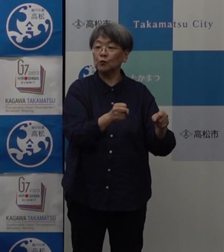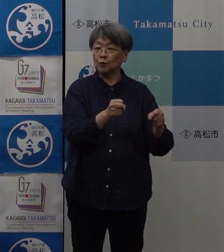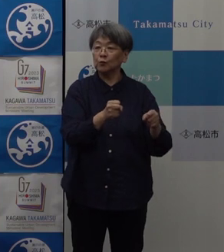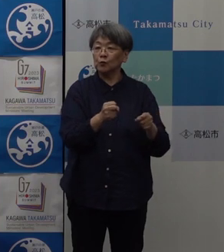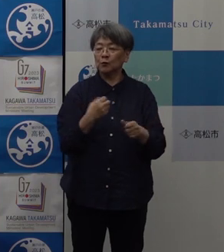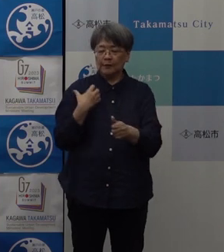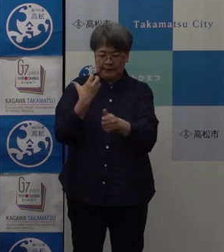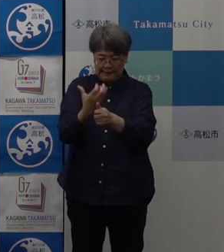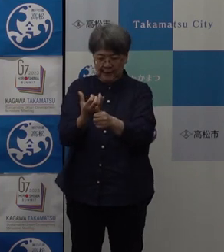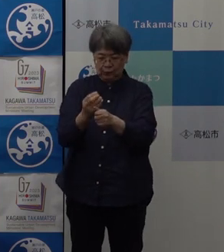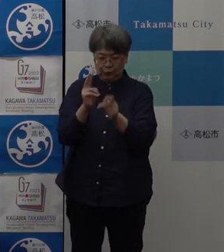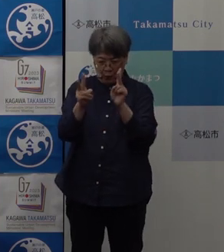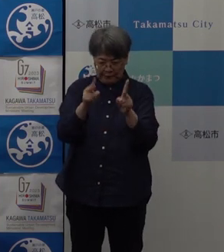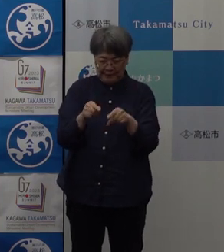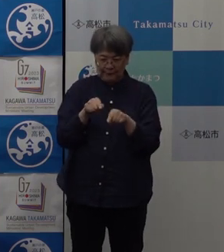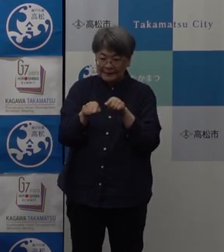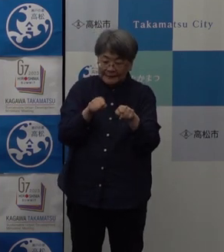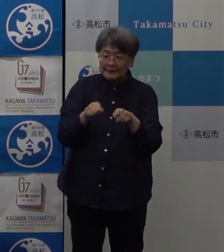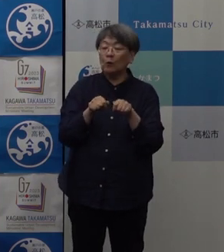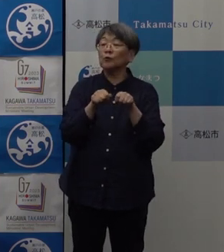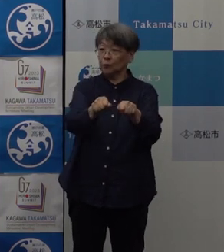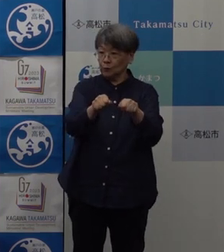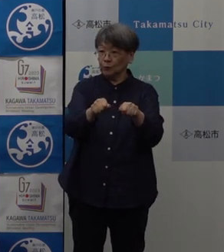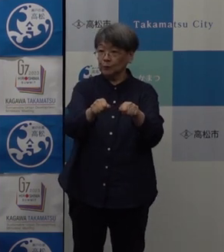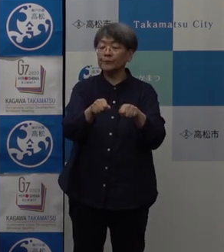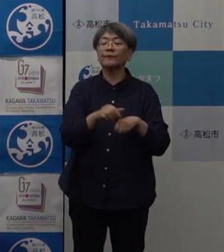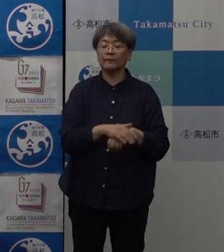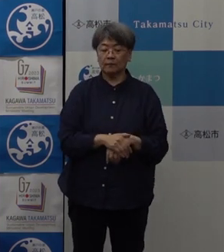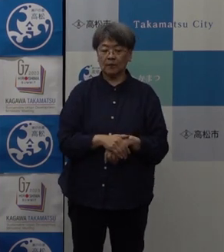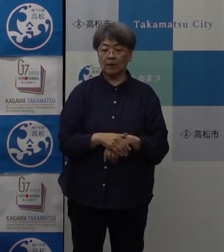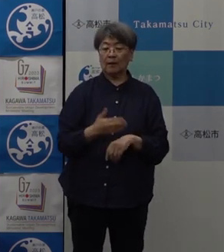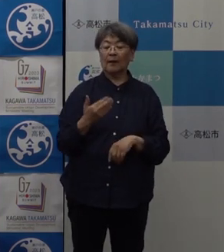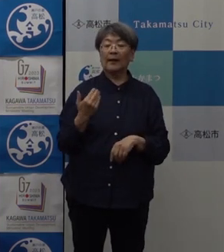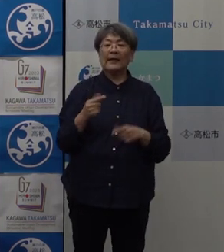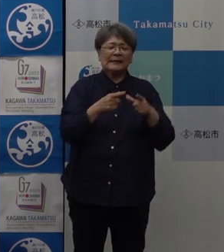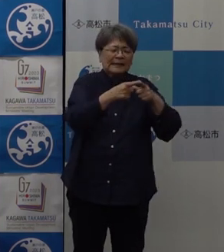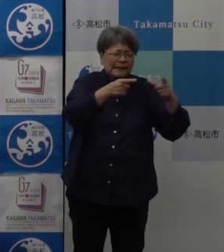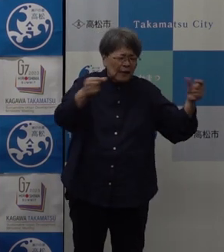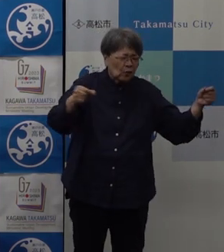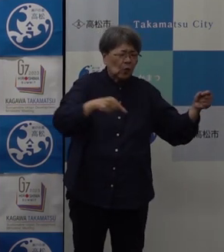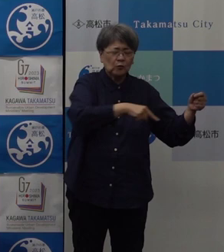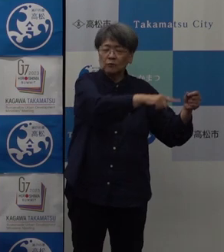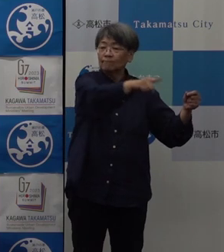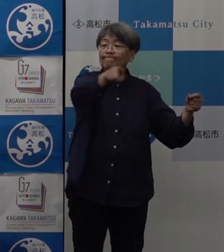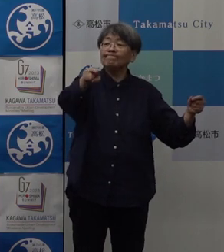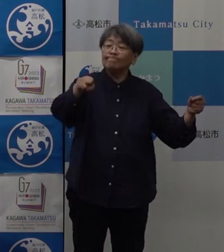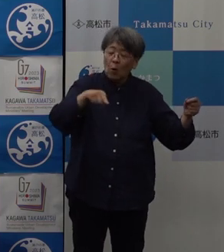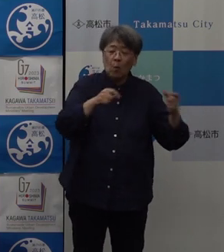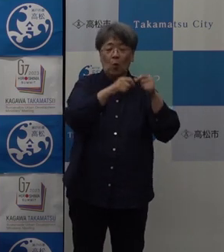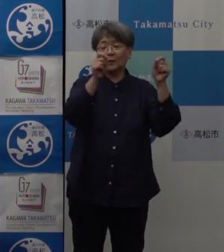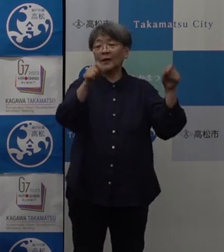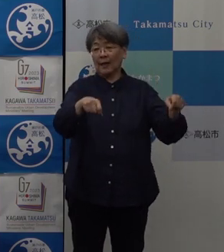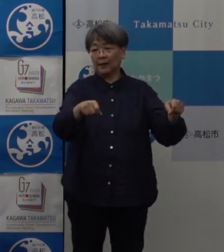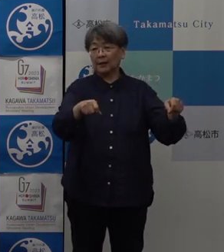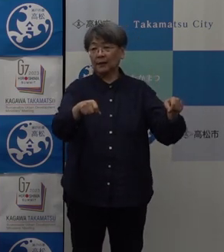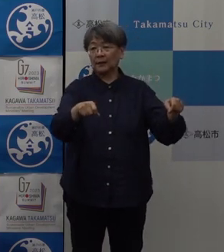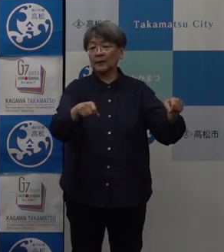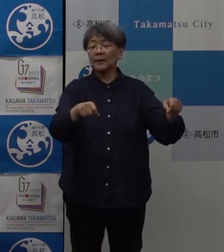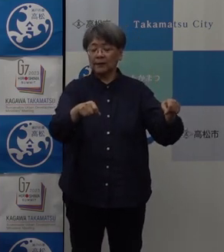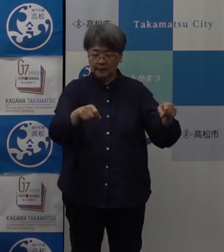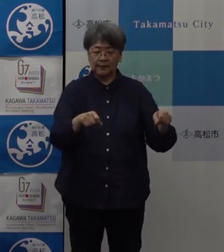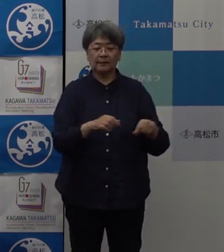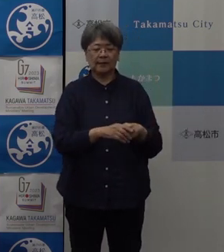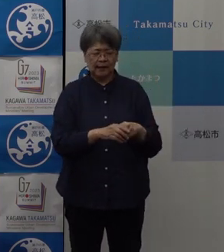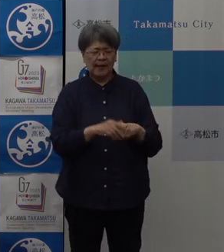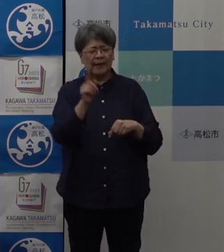委託業者に指示をいたしましたけれども、まあ、先ほど言いましたこれ全国的な問題で、まあ、若干